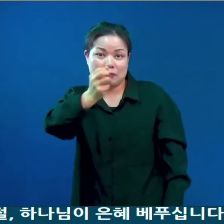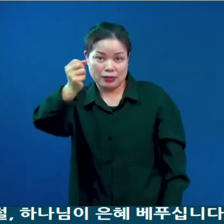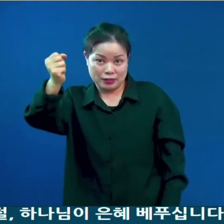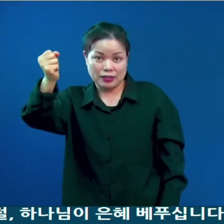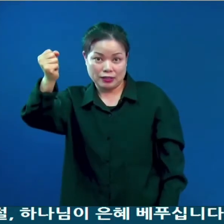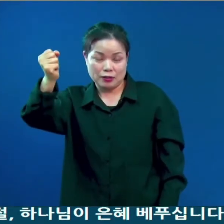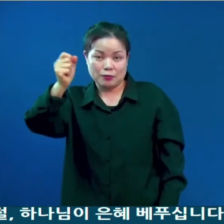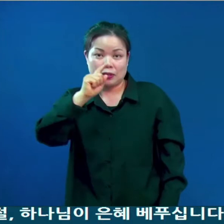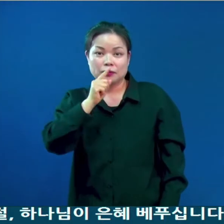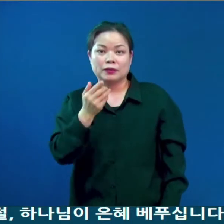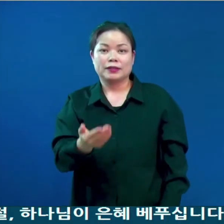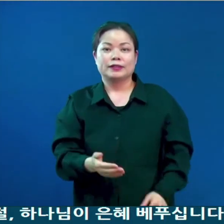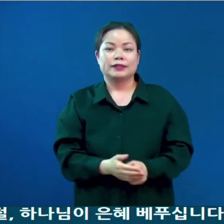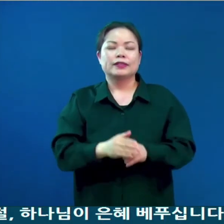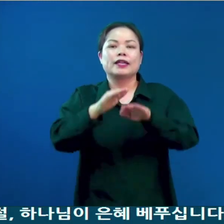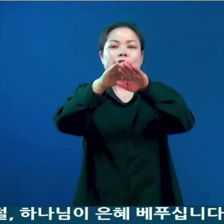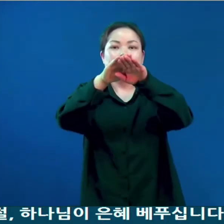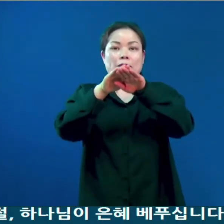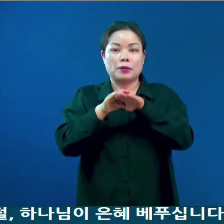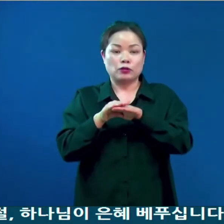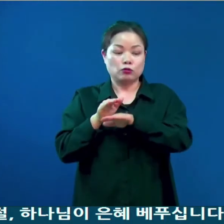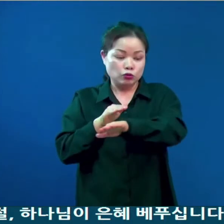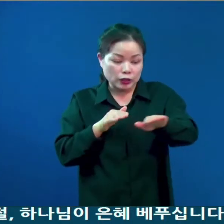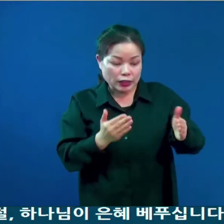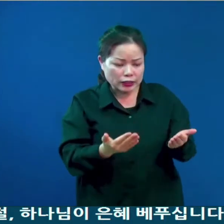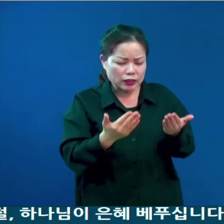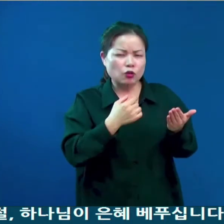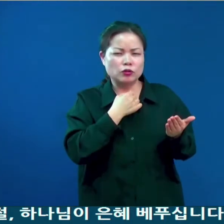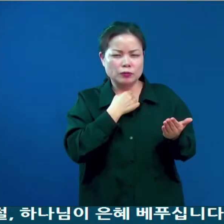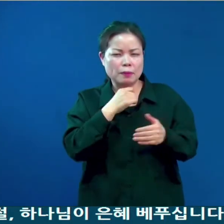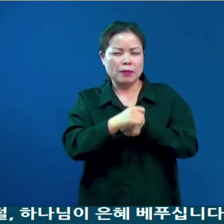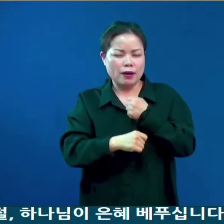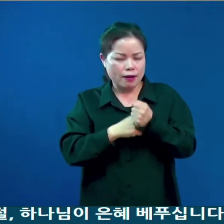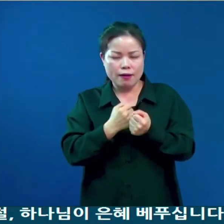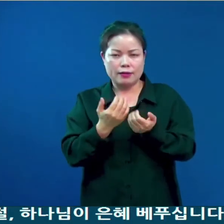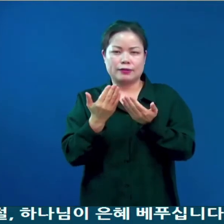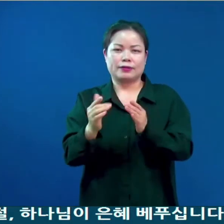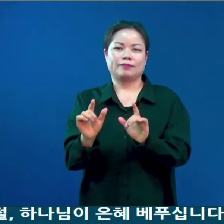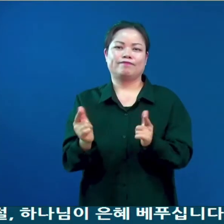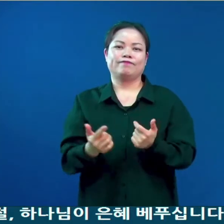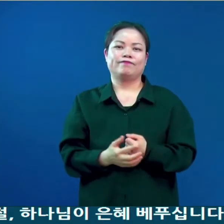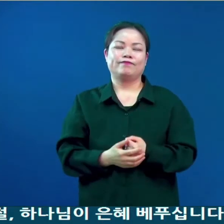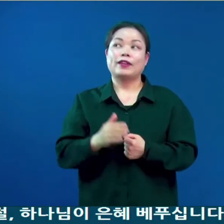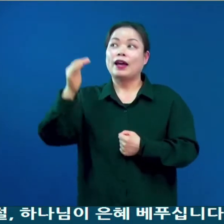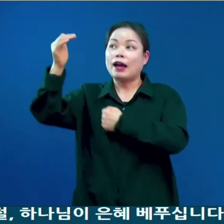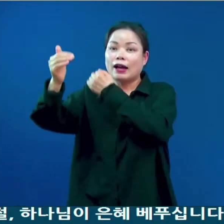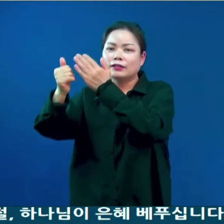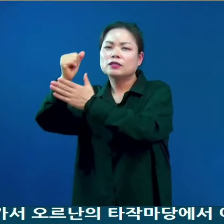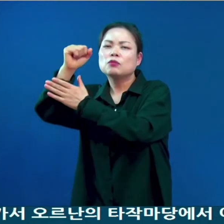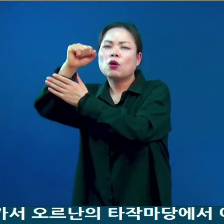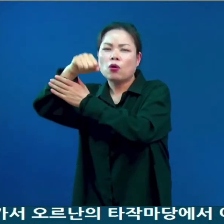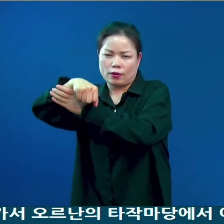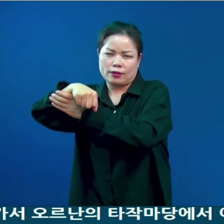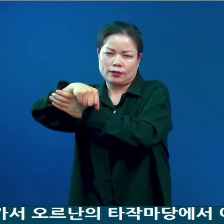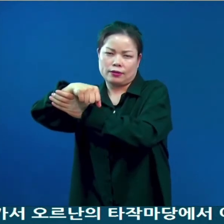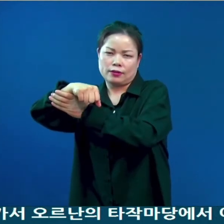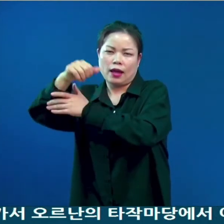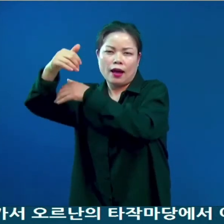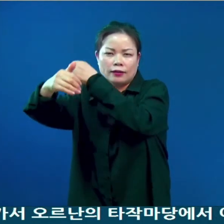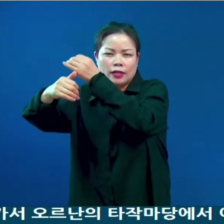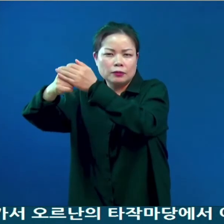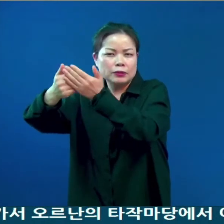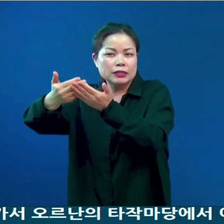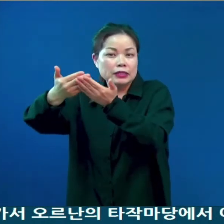받아주시겠다고 말씀합니다. 예배는 우리가 드리고 싶다고 해서 마음대로 드릴 수 있는 게 아닙니다. 하나님의 허락이 있고